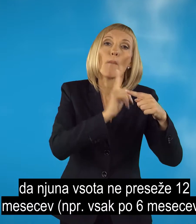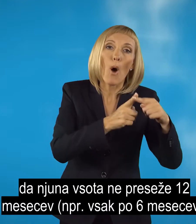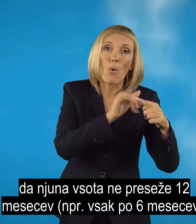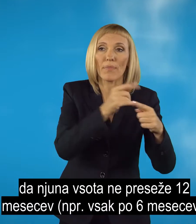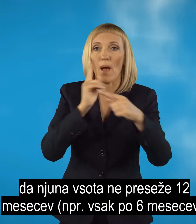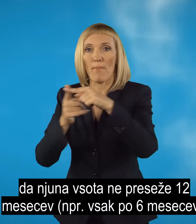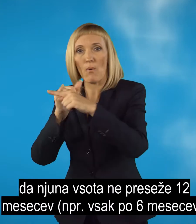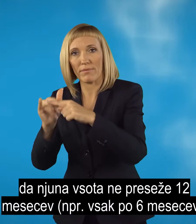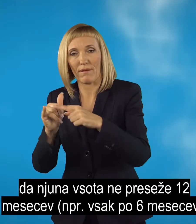6 mesecev.